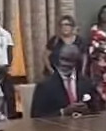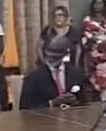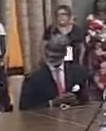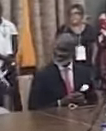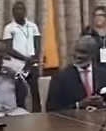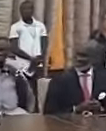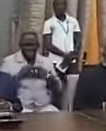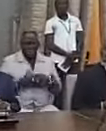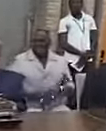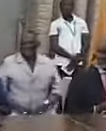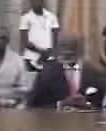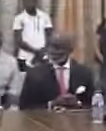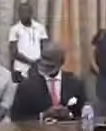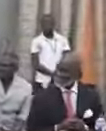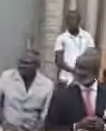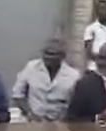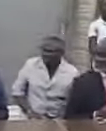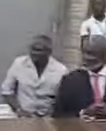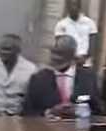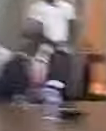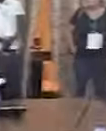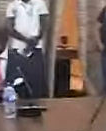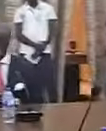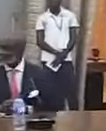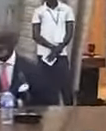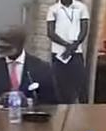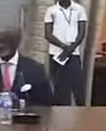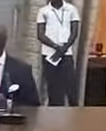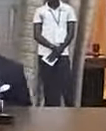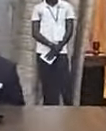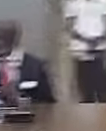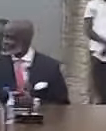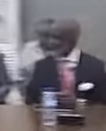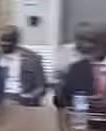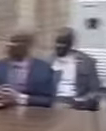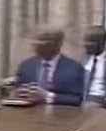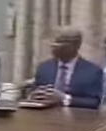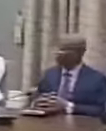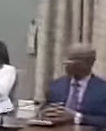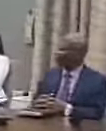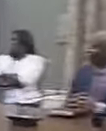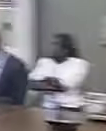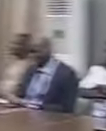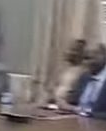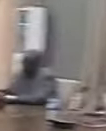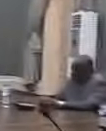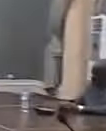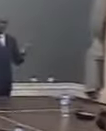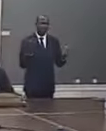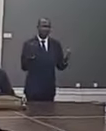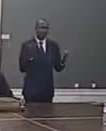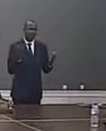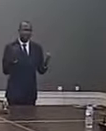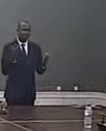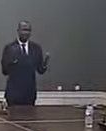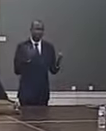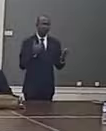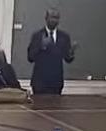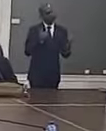Sera la stratégie, comme ça toujours le Banque mondiale va le faire. Et ça me touche beaucoup. J'ai vu avec